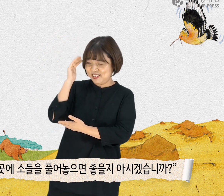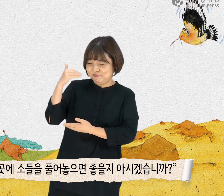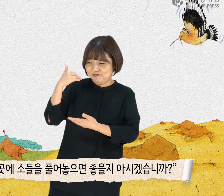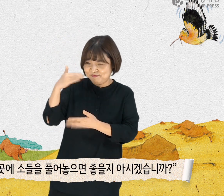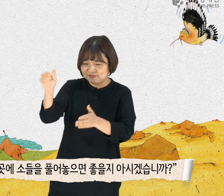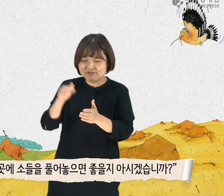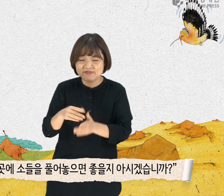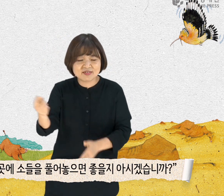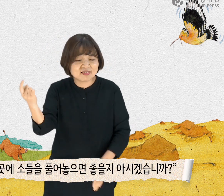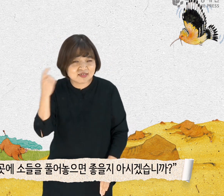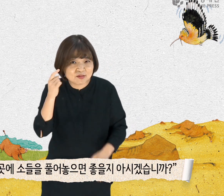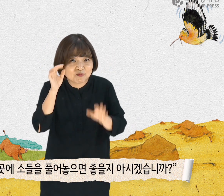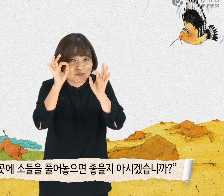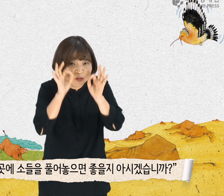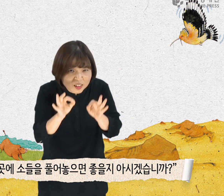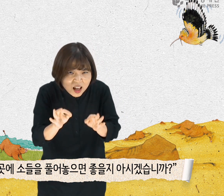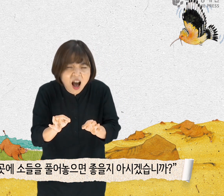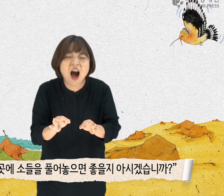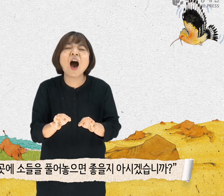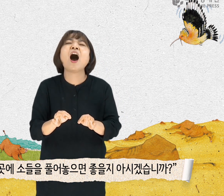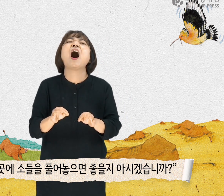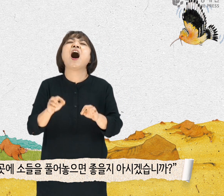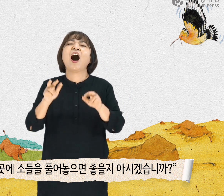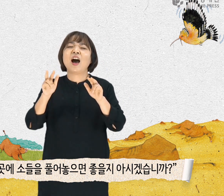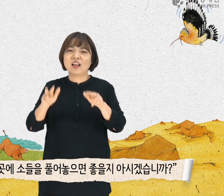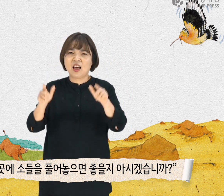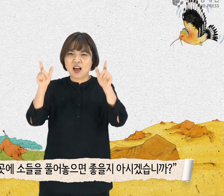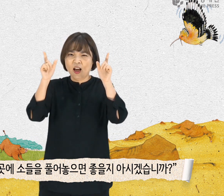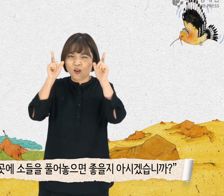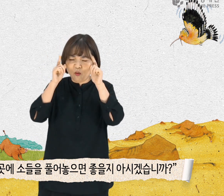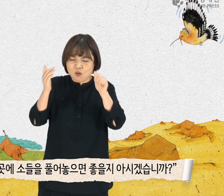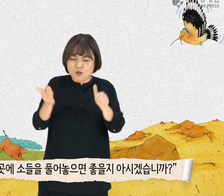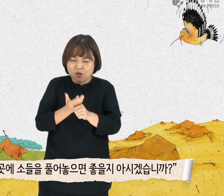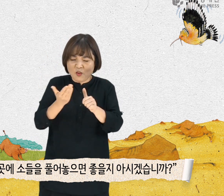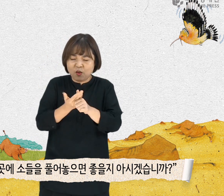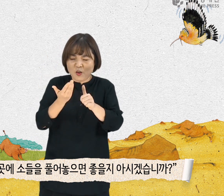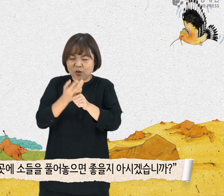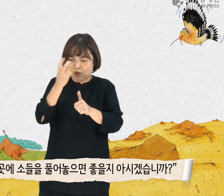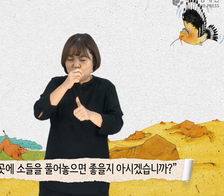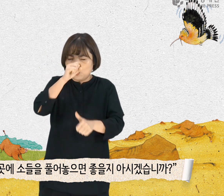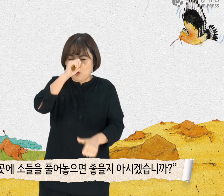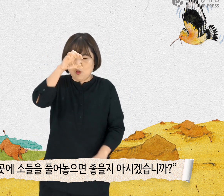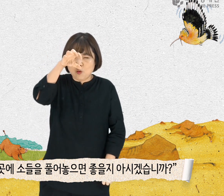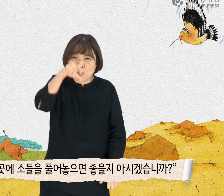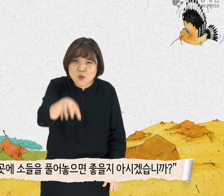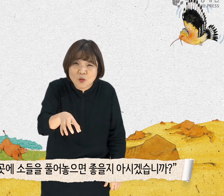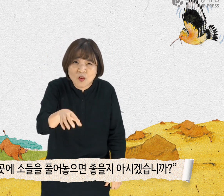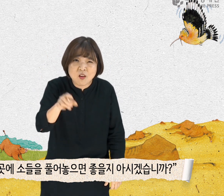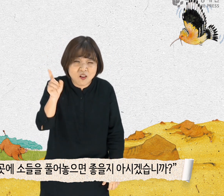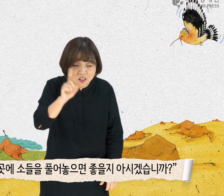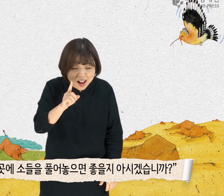자 이제 어떤 곳에 소드를 풀어놓으면 좋을지 아시겠습니까